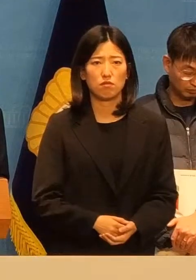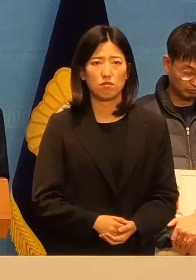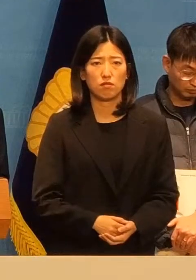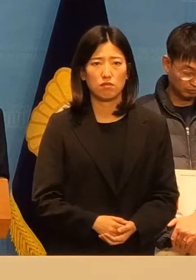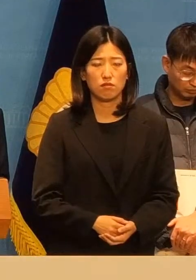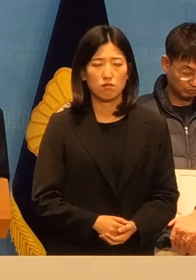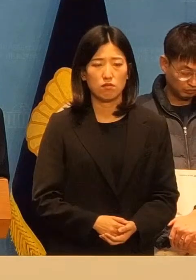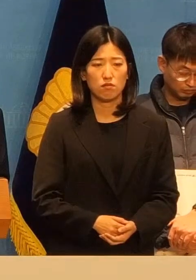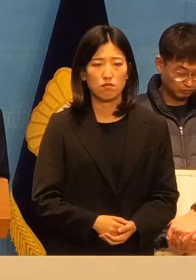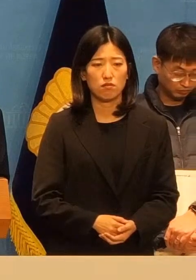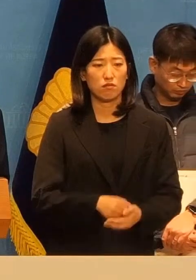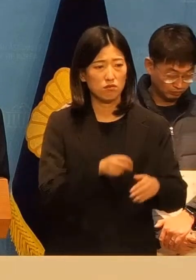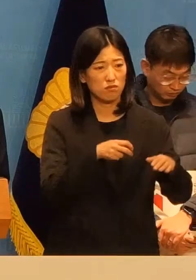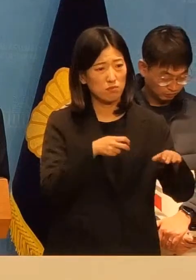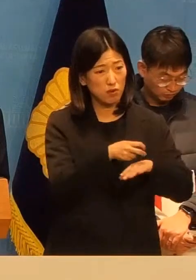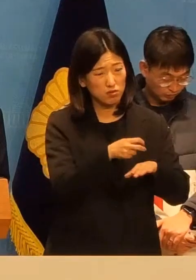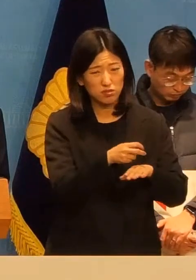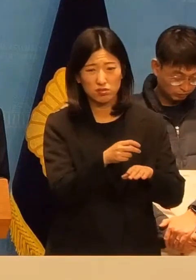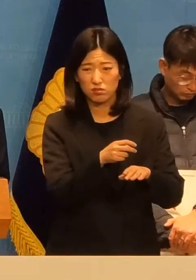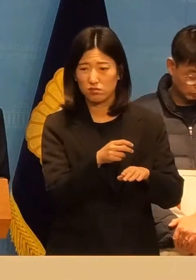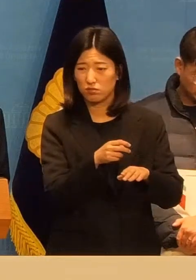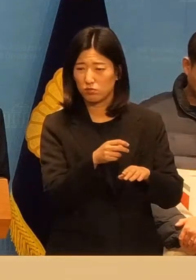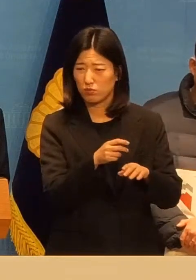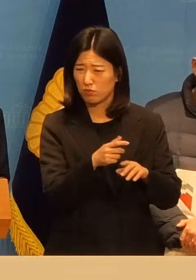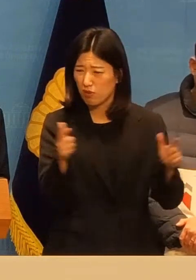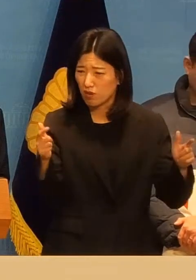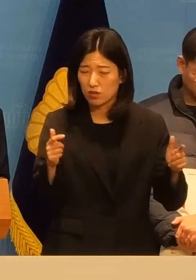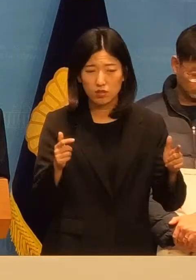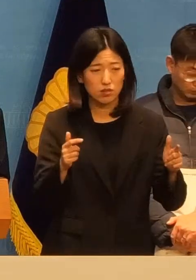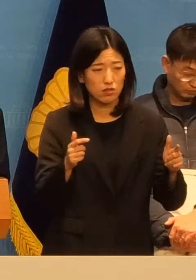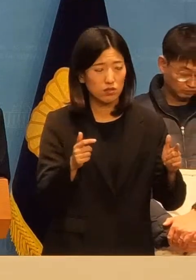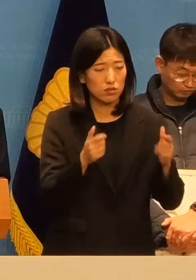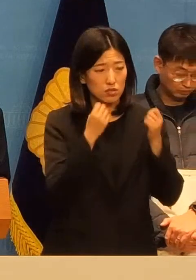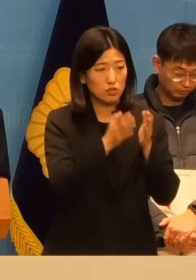늘어나면 승객이 더 늘어날 것이다.